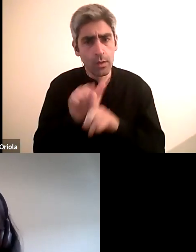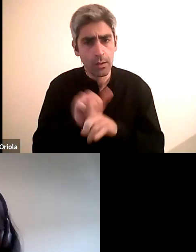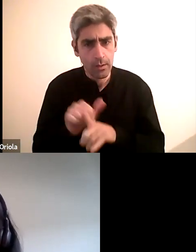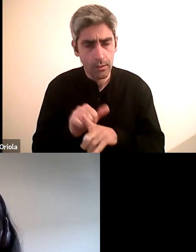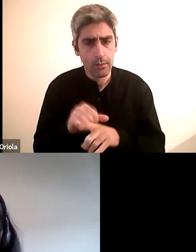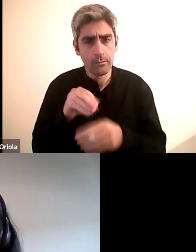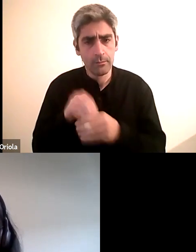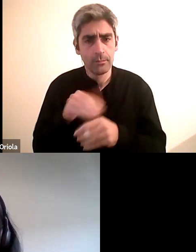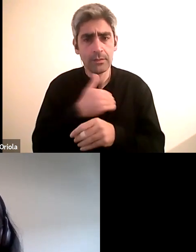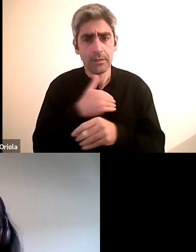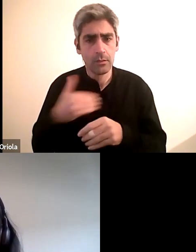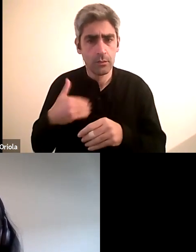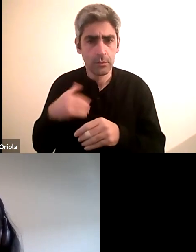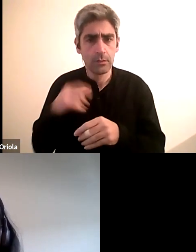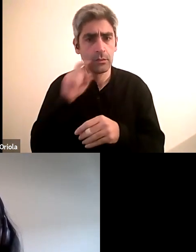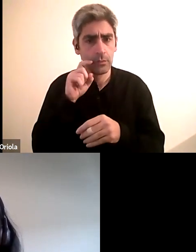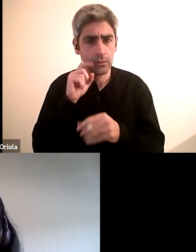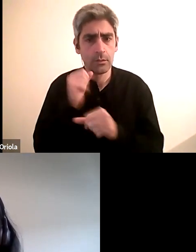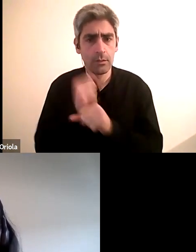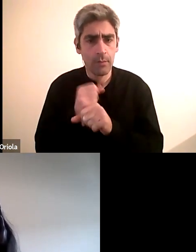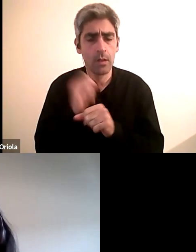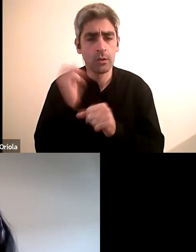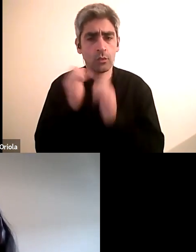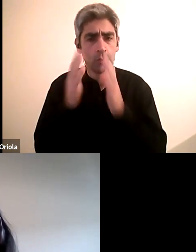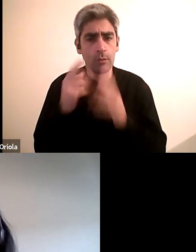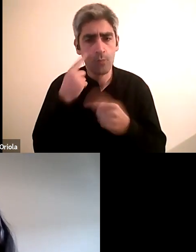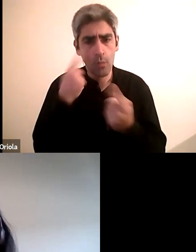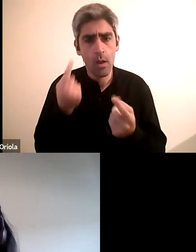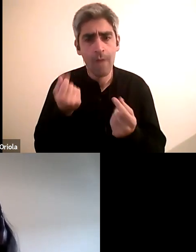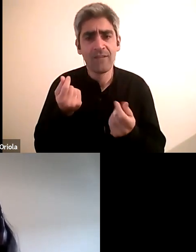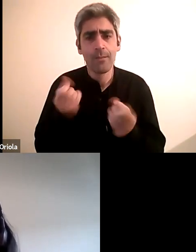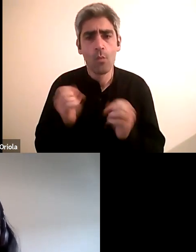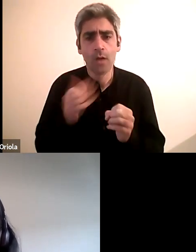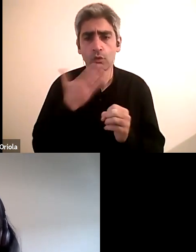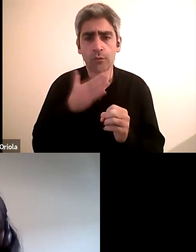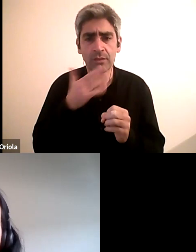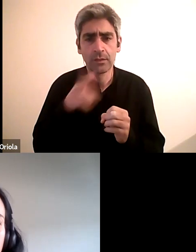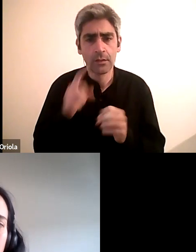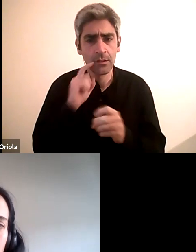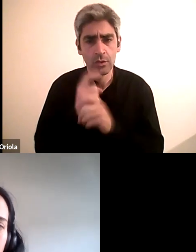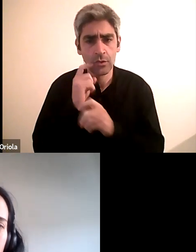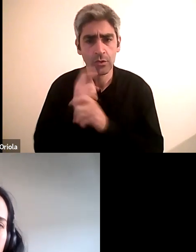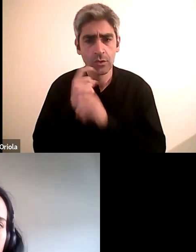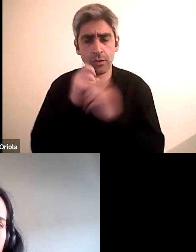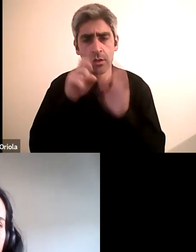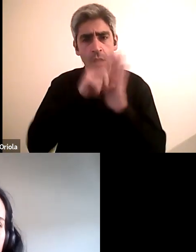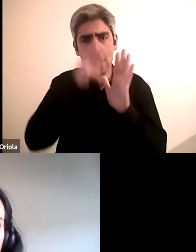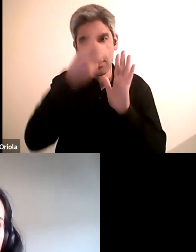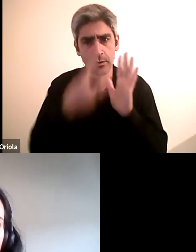âmbito da segurança e saúde no trabalho em organizações públicas sem verbas suficientes para acomodar as exigências legislativas?